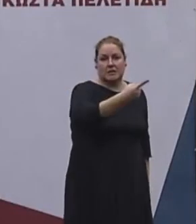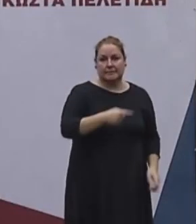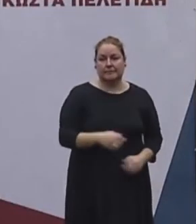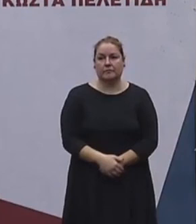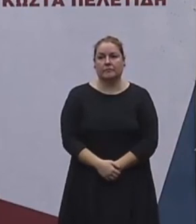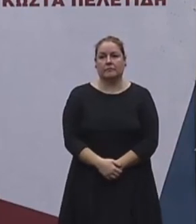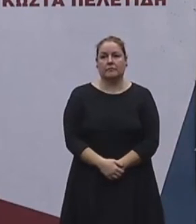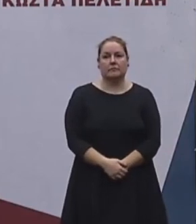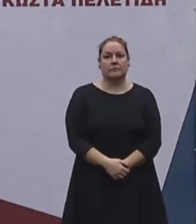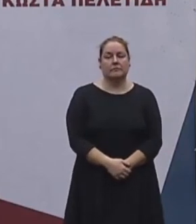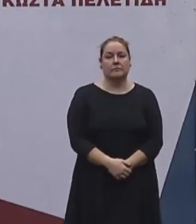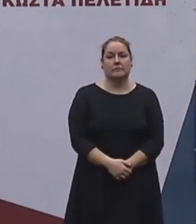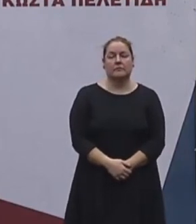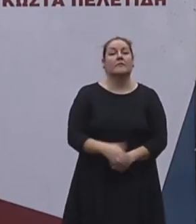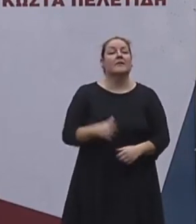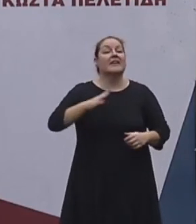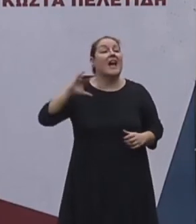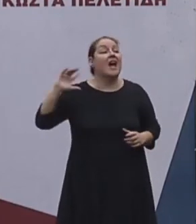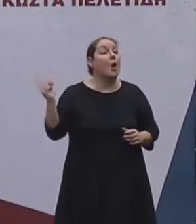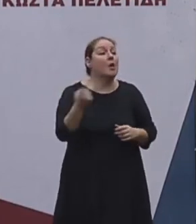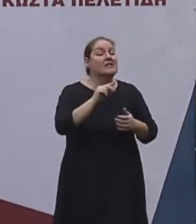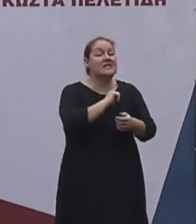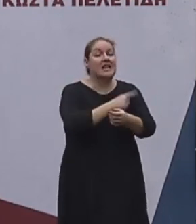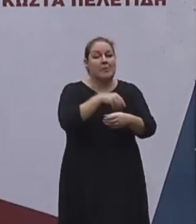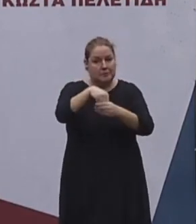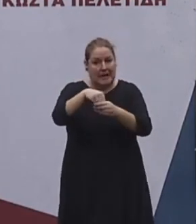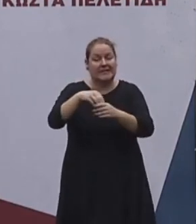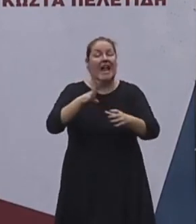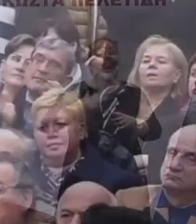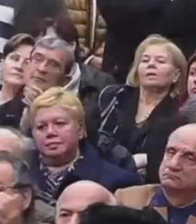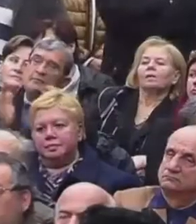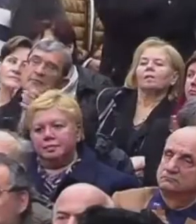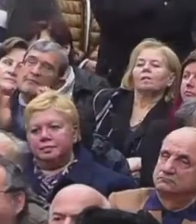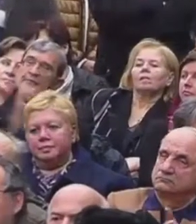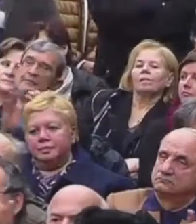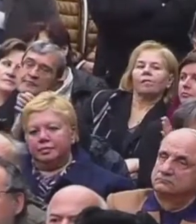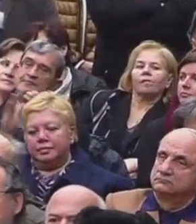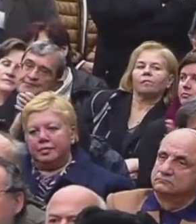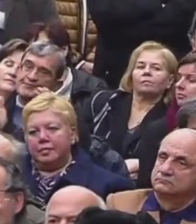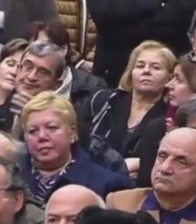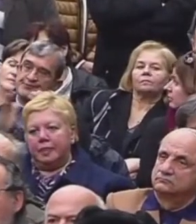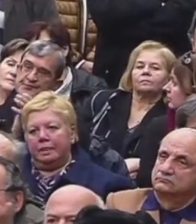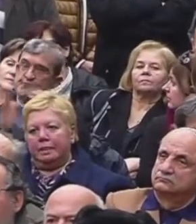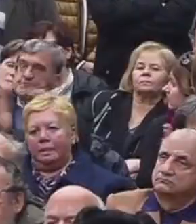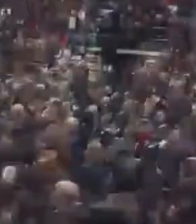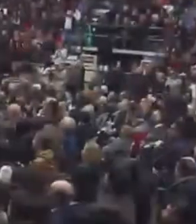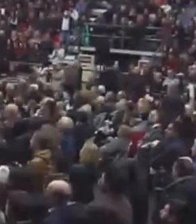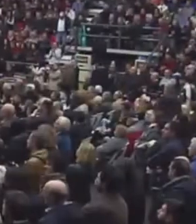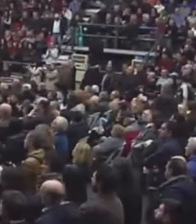καθώς και τους ένστολους των ενόπλων δυνάμεων και των σωμάτων ασφαλείας, είτε εν ενεργεία είτε